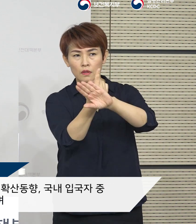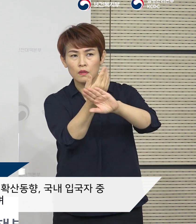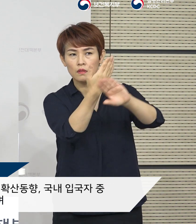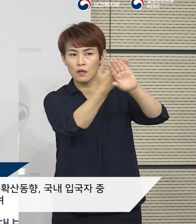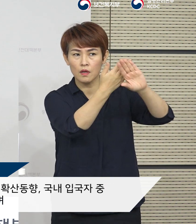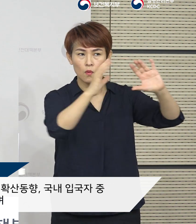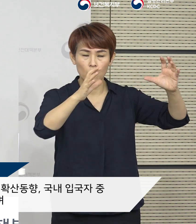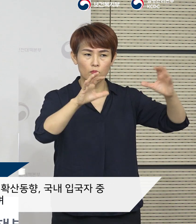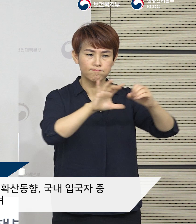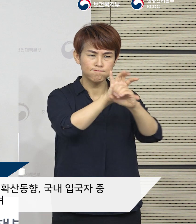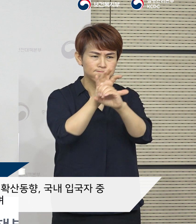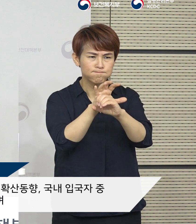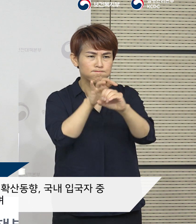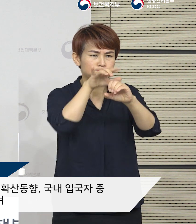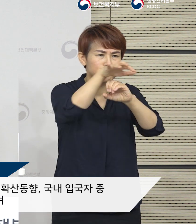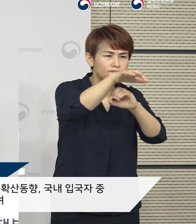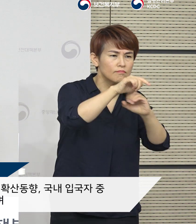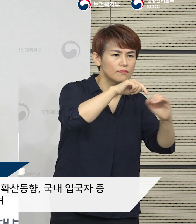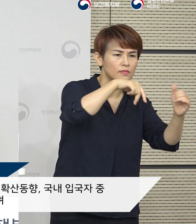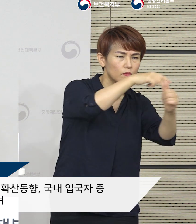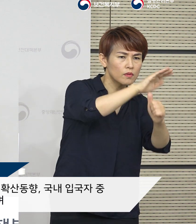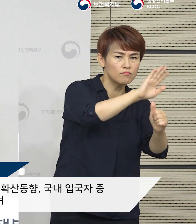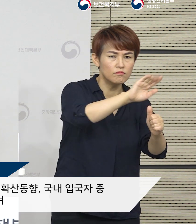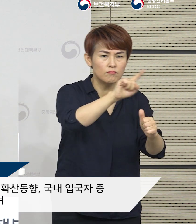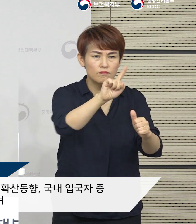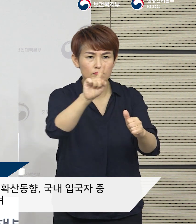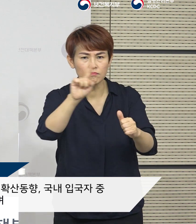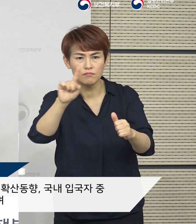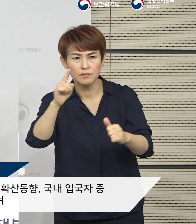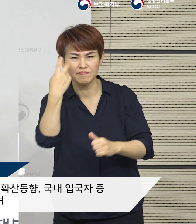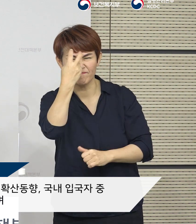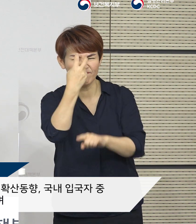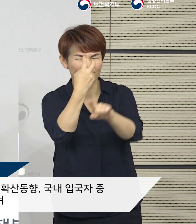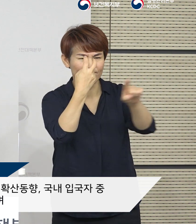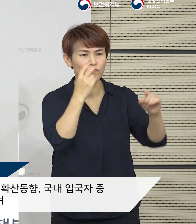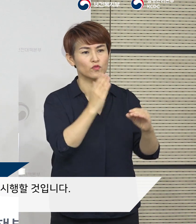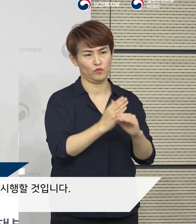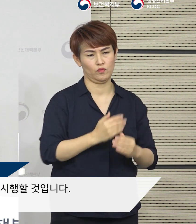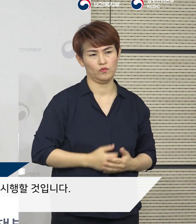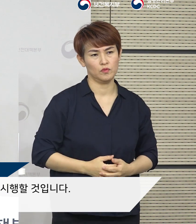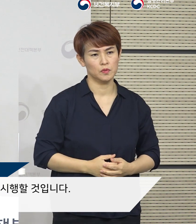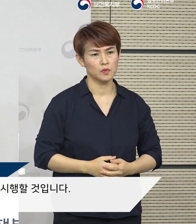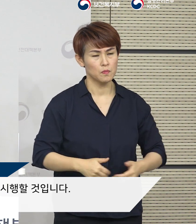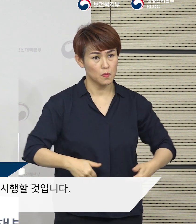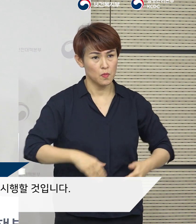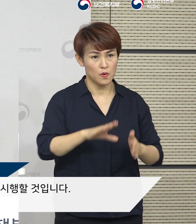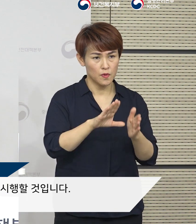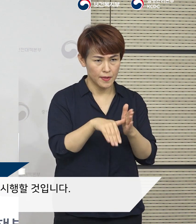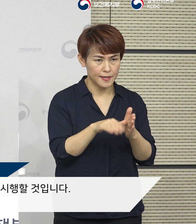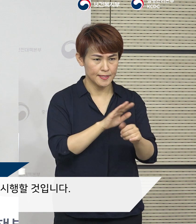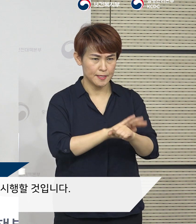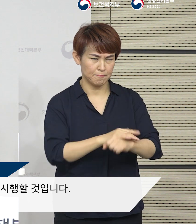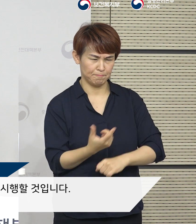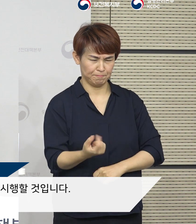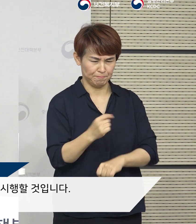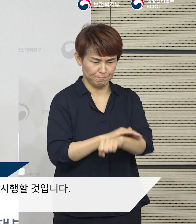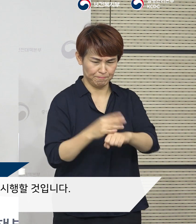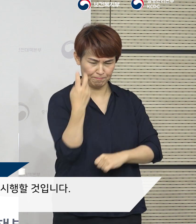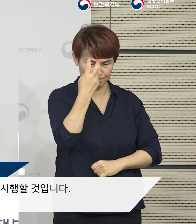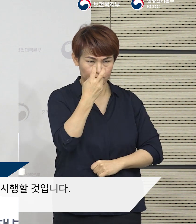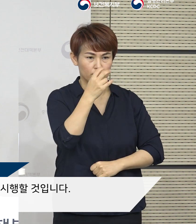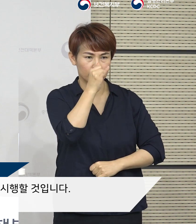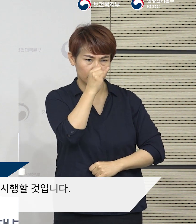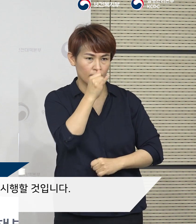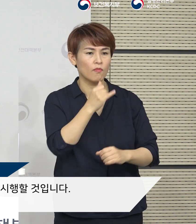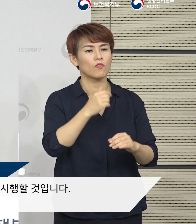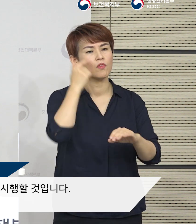확산 동향, 국내 입국자 중 확진자 발생 등을 면밀하게 모니터링하고 있으며 필요한 경우 즉시 검역을 강화하는 등의